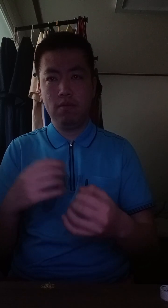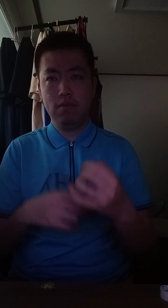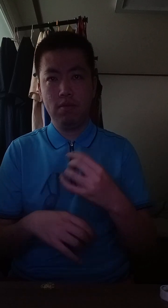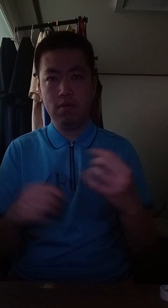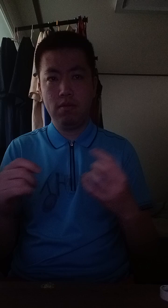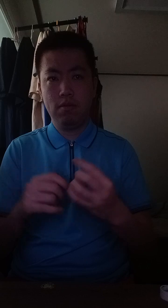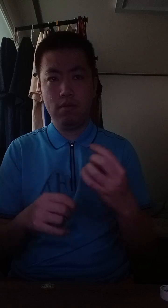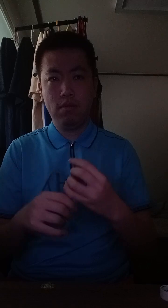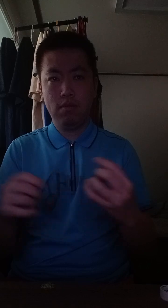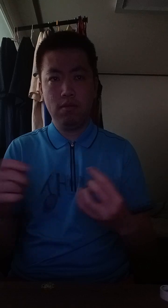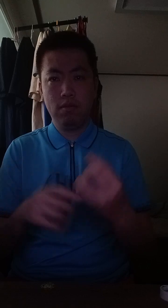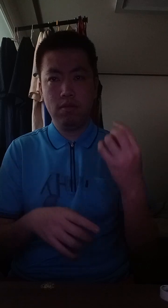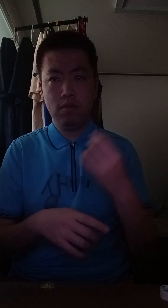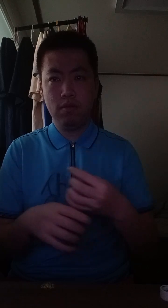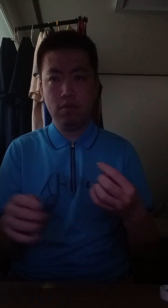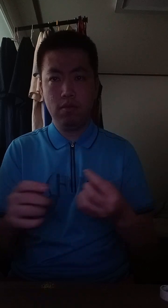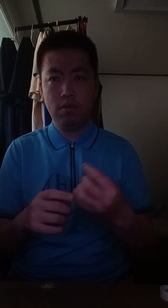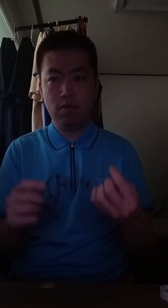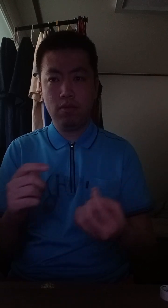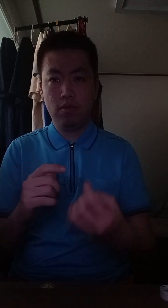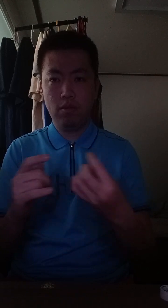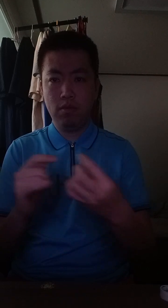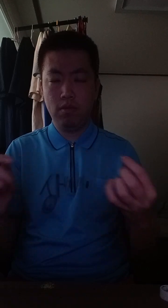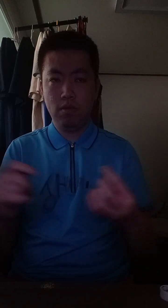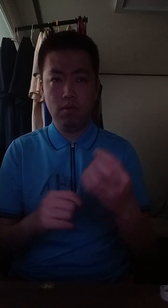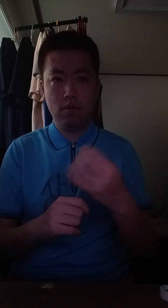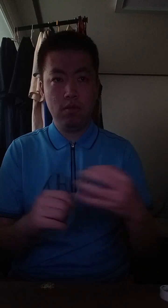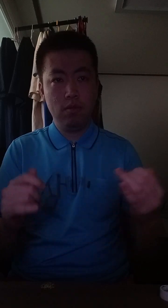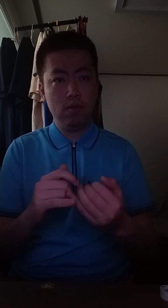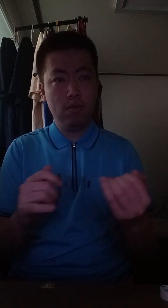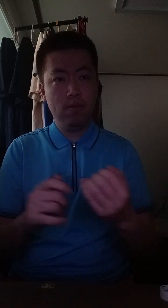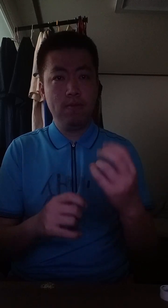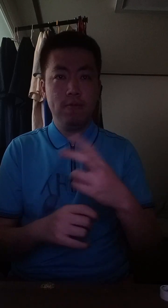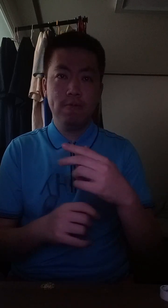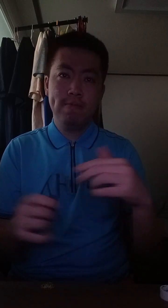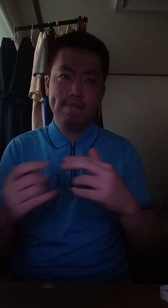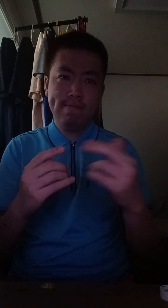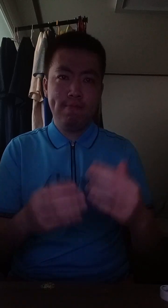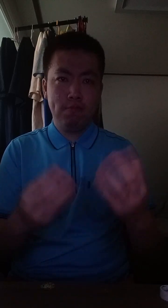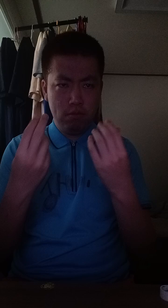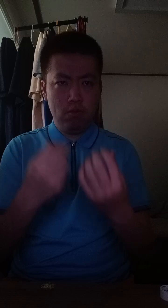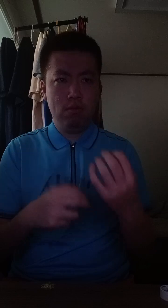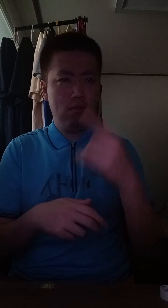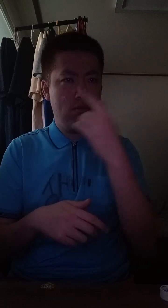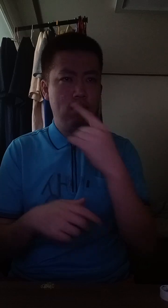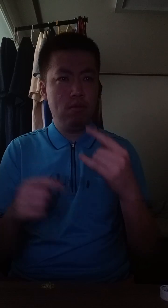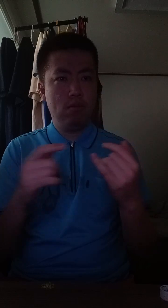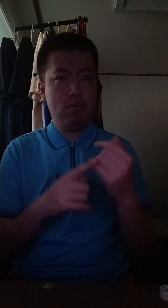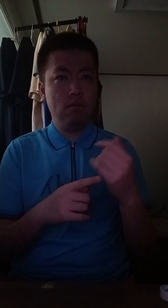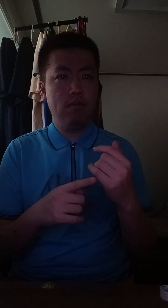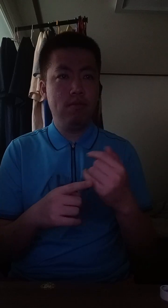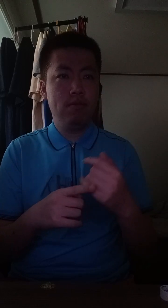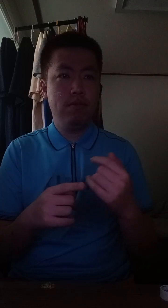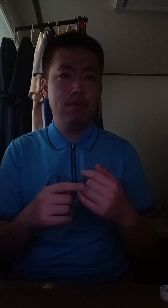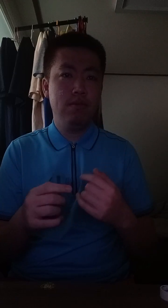보수에 KTX 경강선 시운전까지 겹치면서 시간이 많이 부족했다고 언급했습니다. 중앙선 시운전을